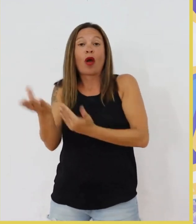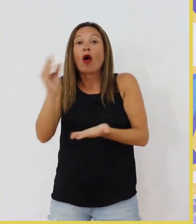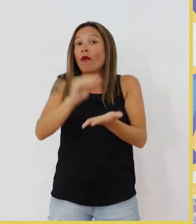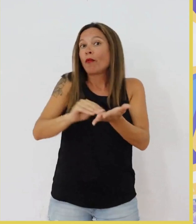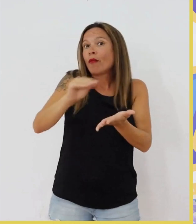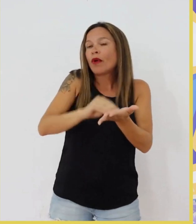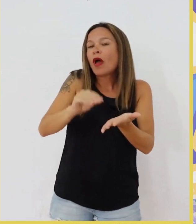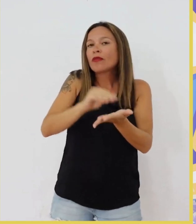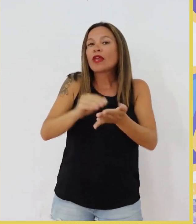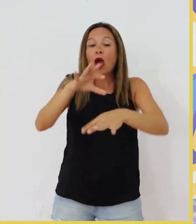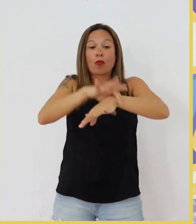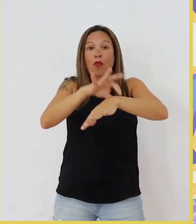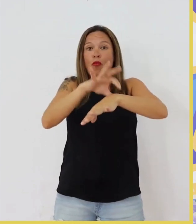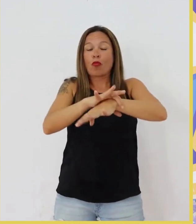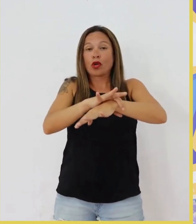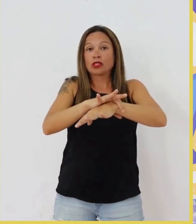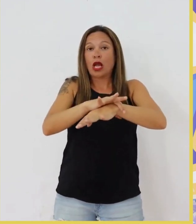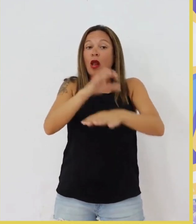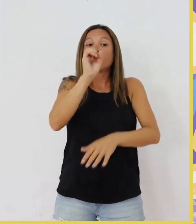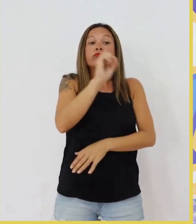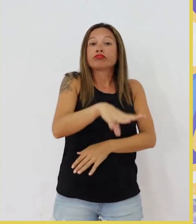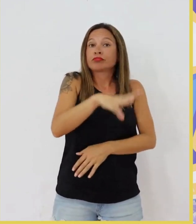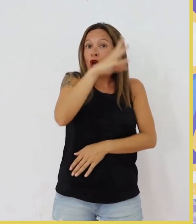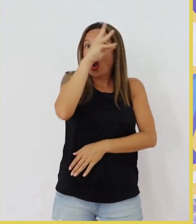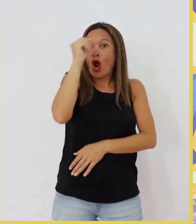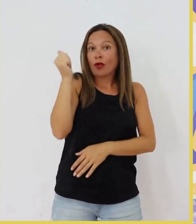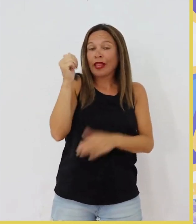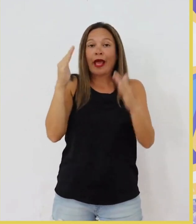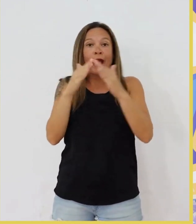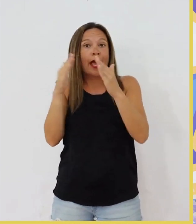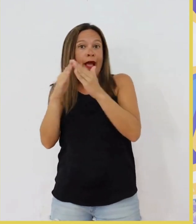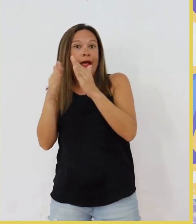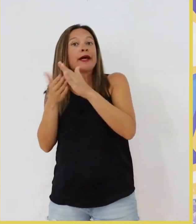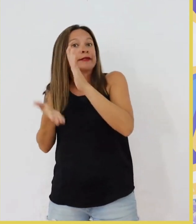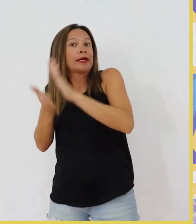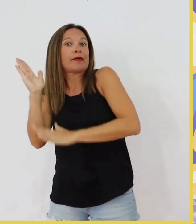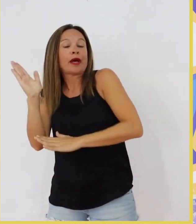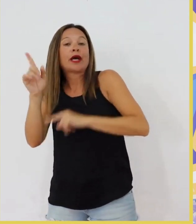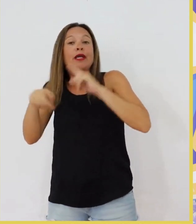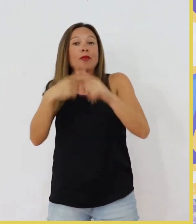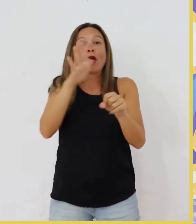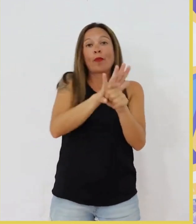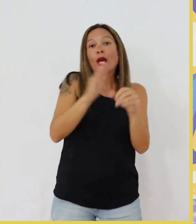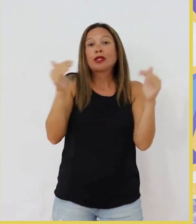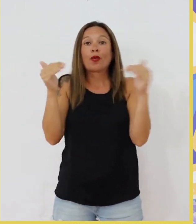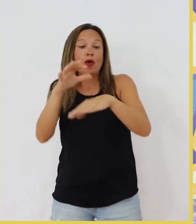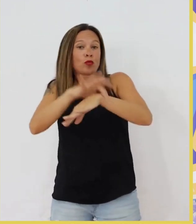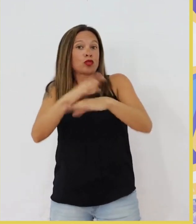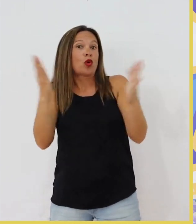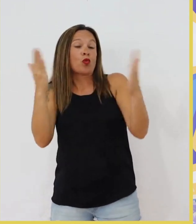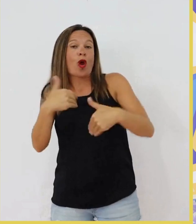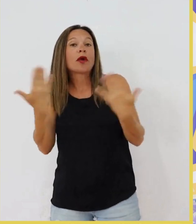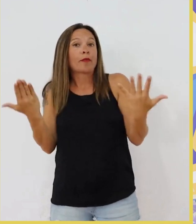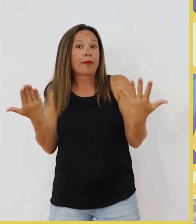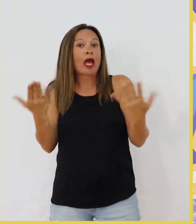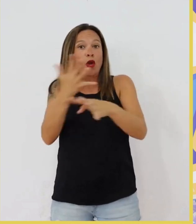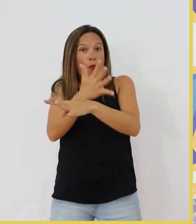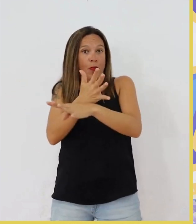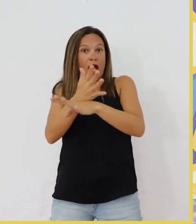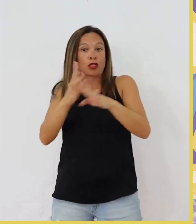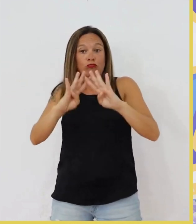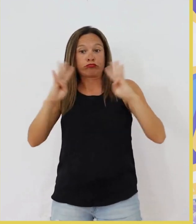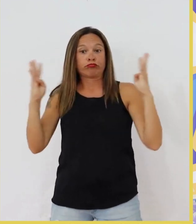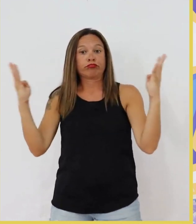las pulseras sí los hay. Y muchas veces se llevan la pulsera por error a su casa. Los martes y los jueves no tenemos